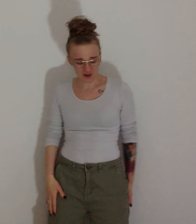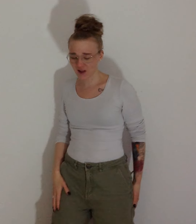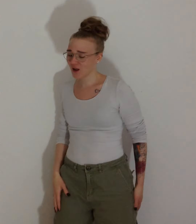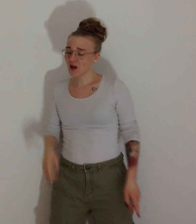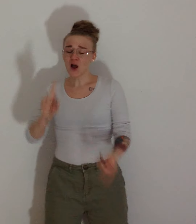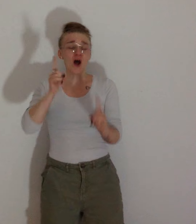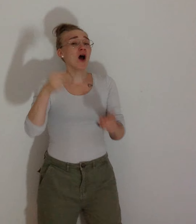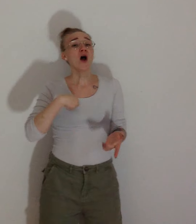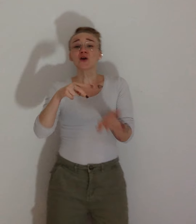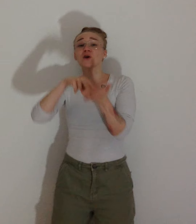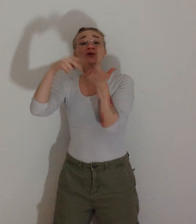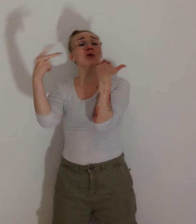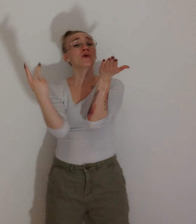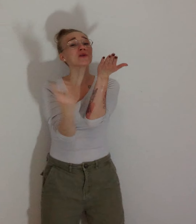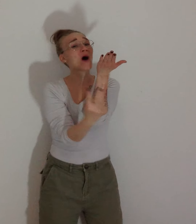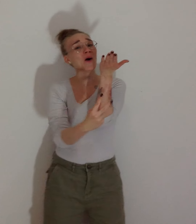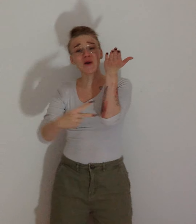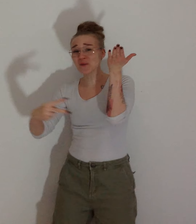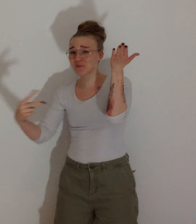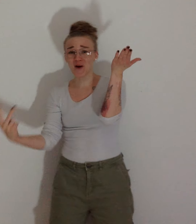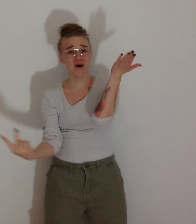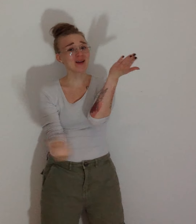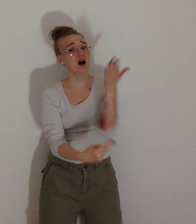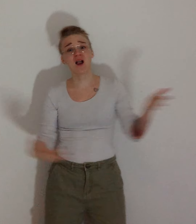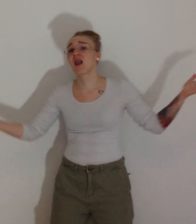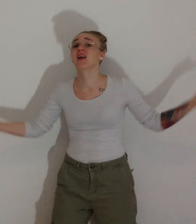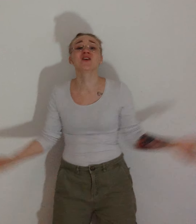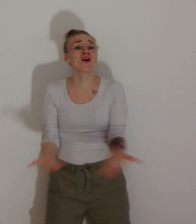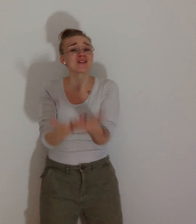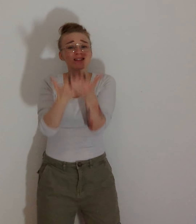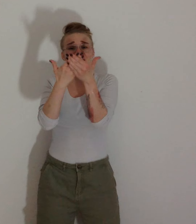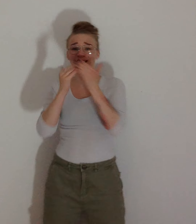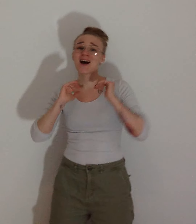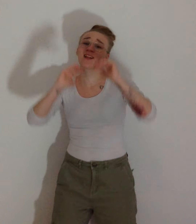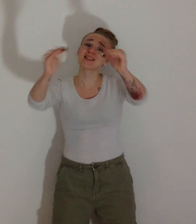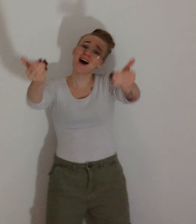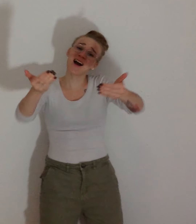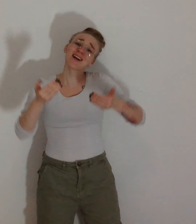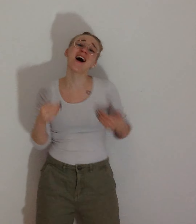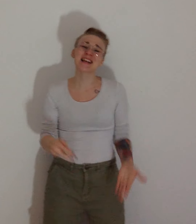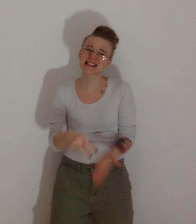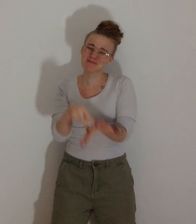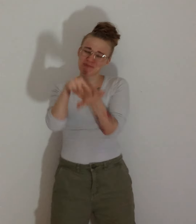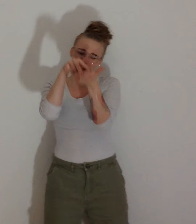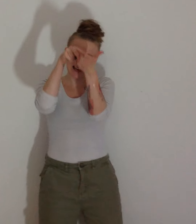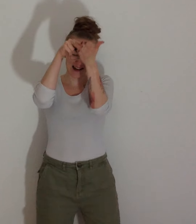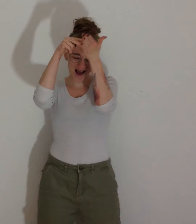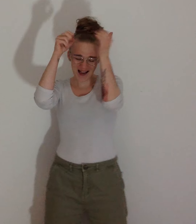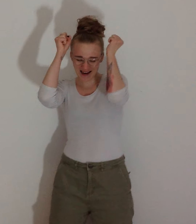Jos on vaurukautia, en nostaa tämän taakaisin vittain.